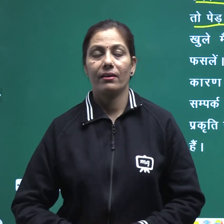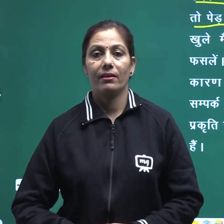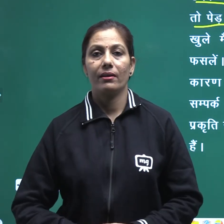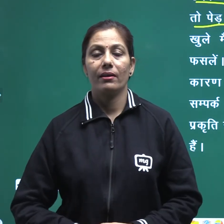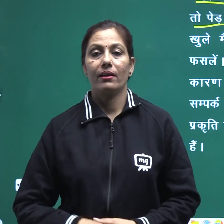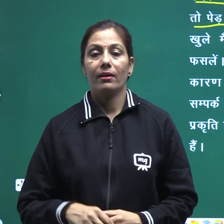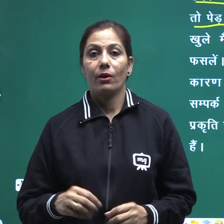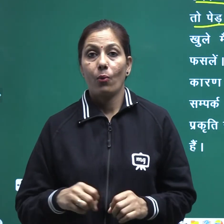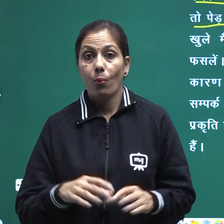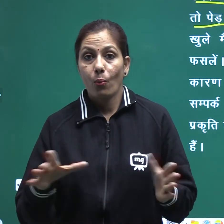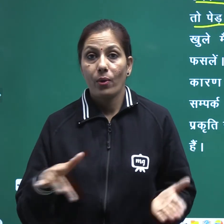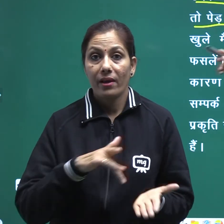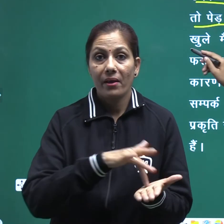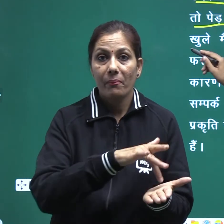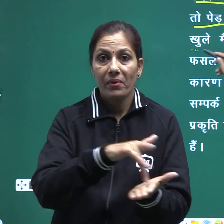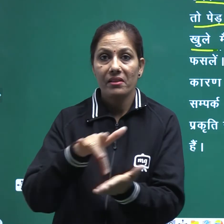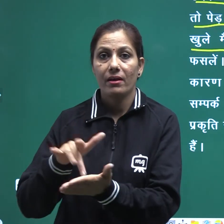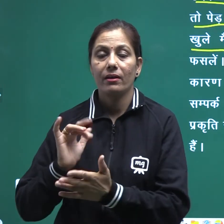कि ने खुले मैदान